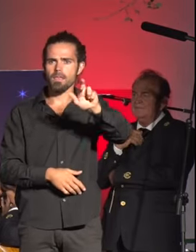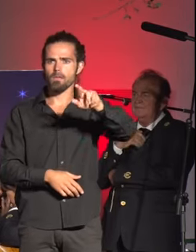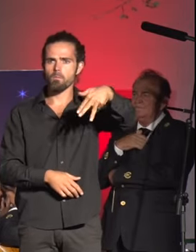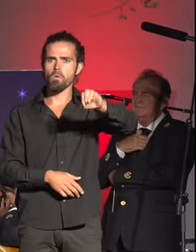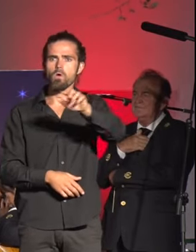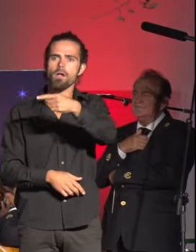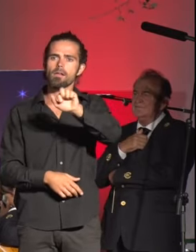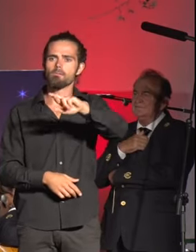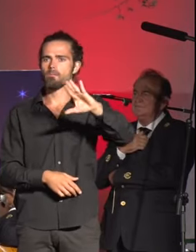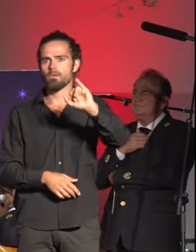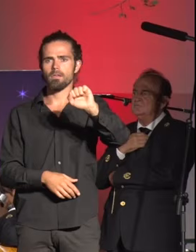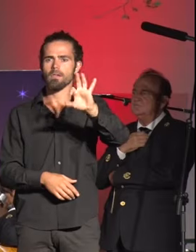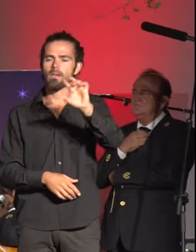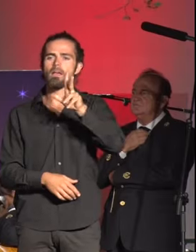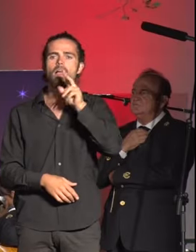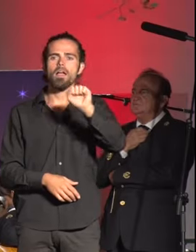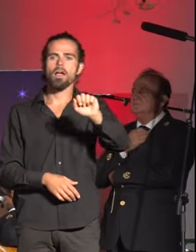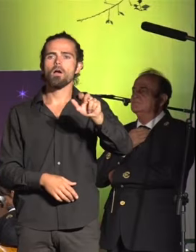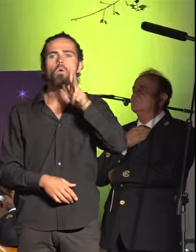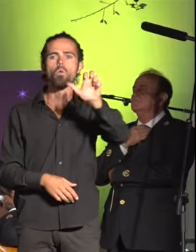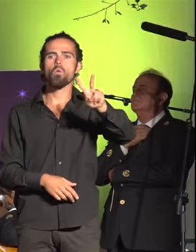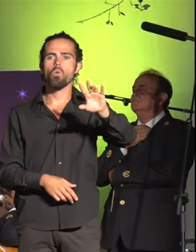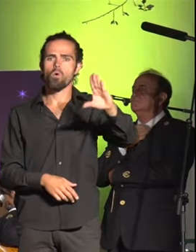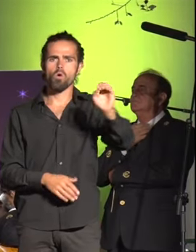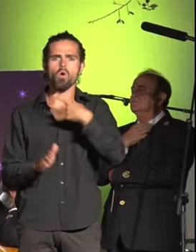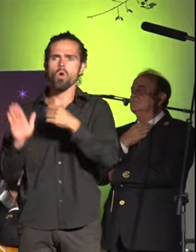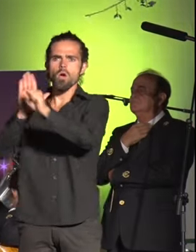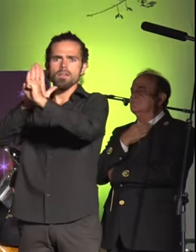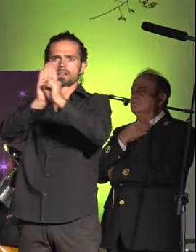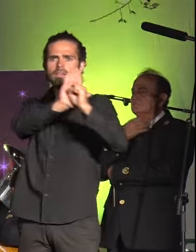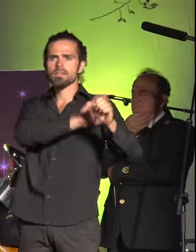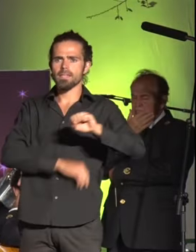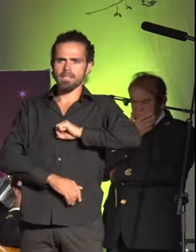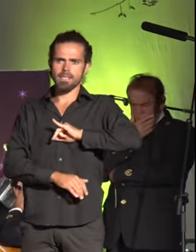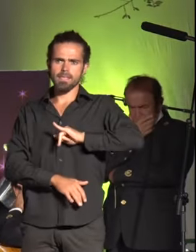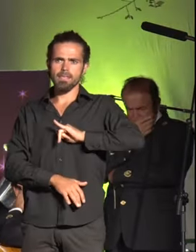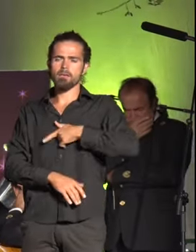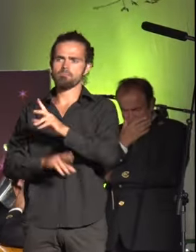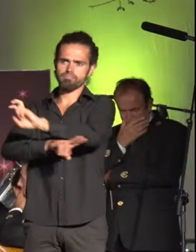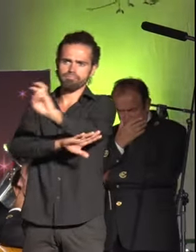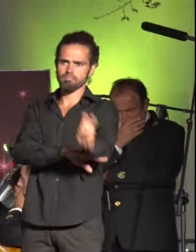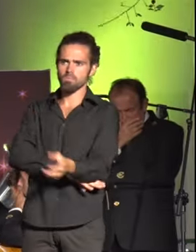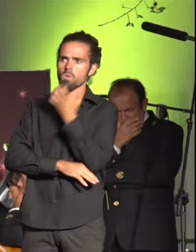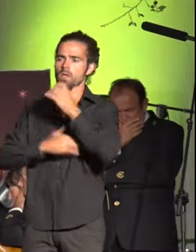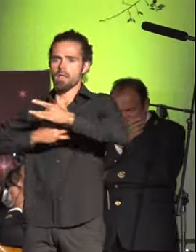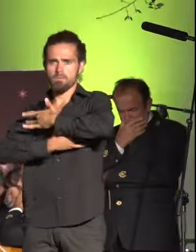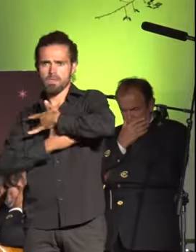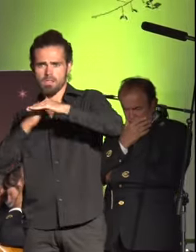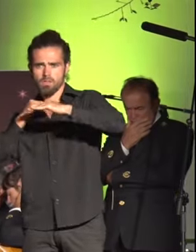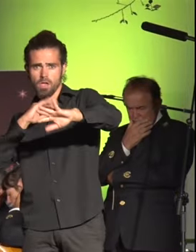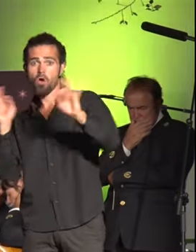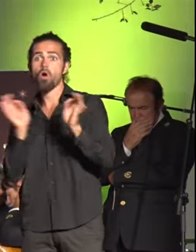de identidad, el escudo de la ciudad, la patrona de la Virgen de los Llanos, como no, su propia fiesta, su fiesta propia, la